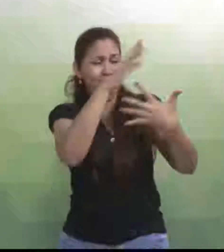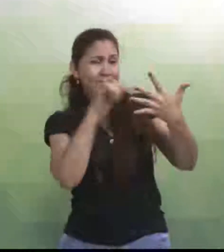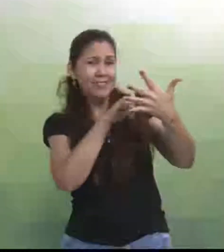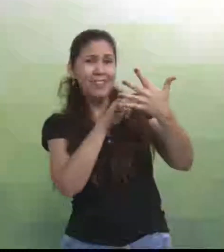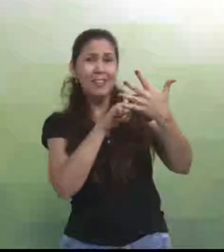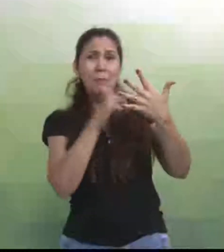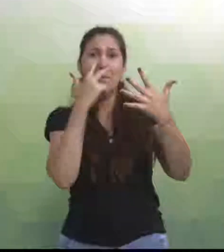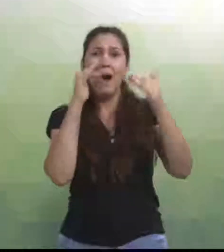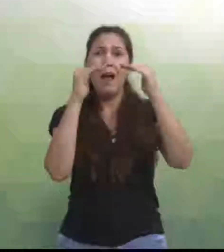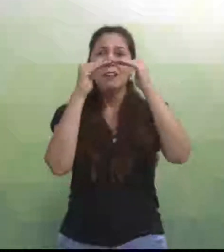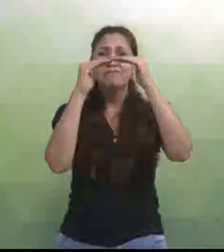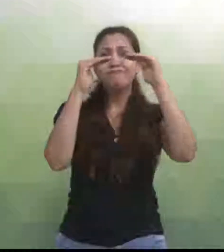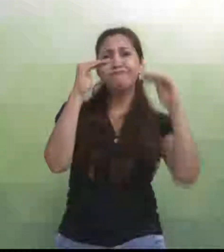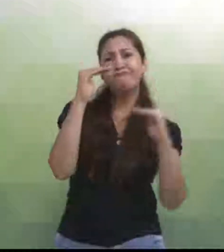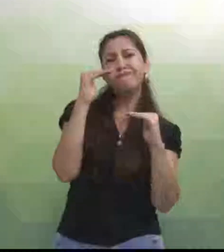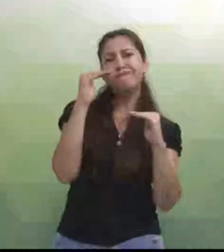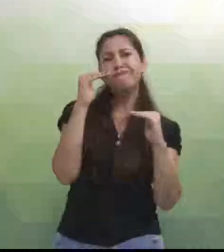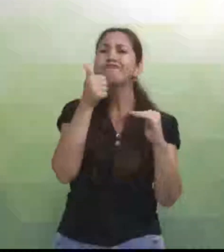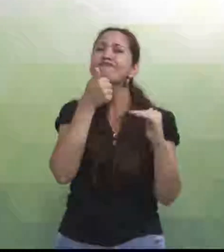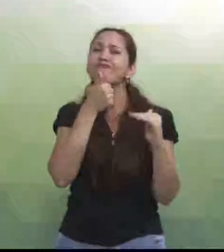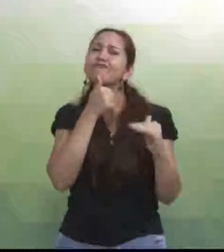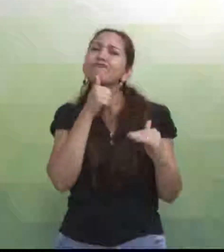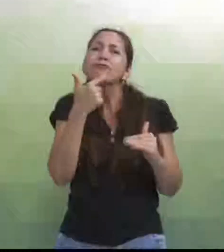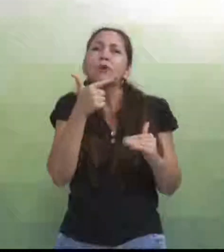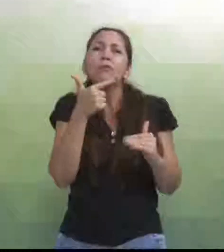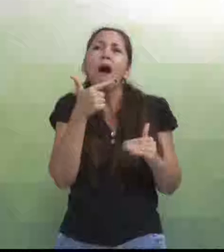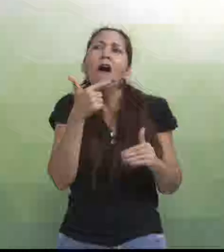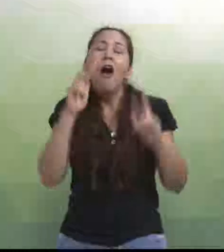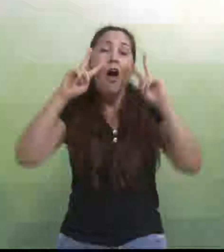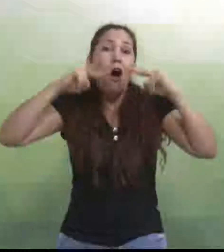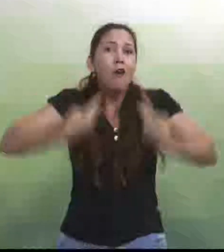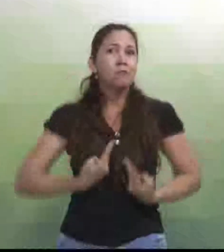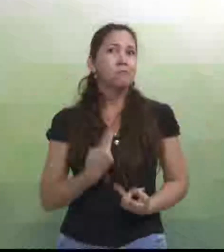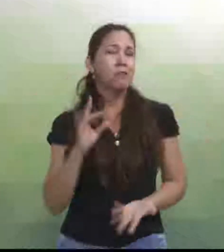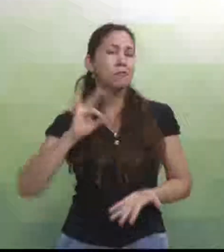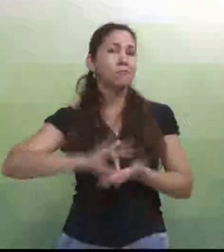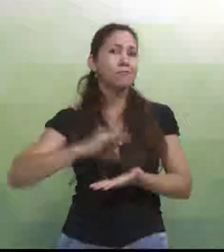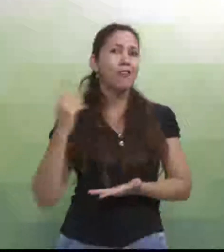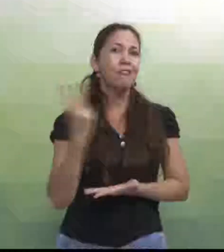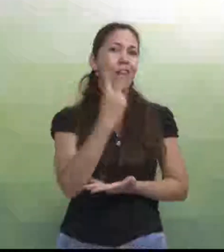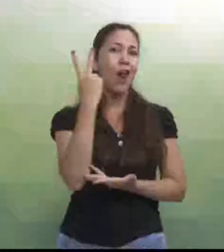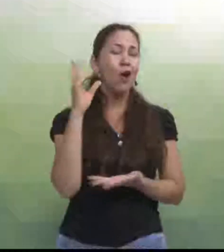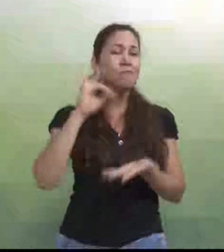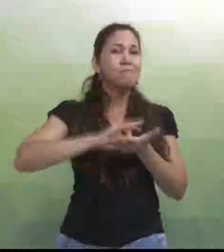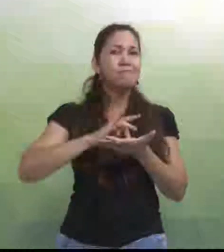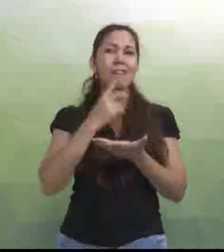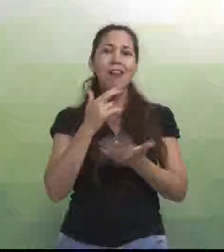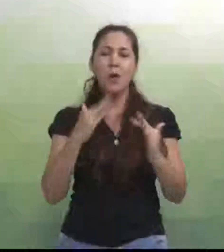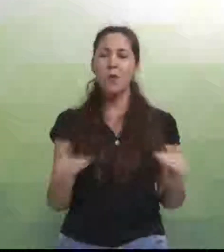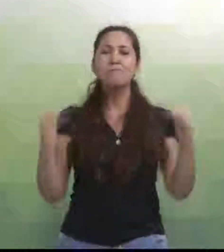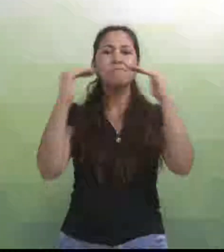ainda o devido reconhecimento e o devido valor. Ela não se equipara ainda à língua portuguesa.